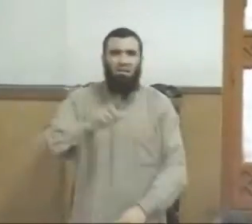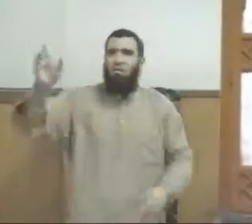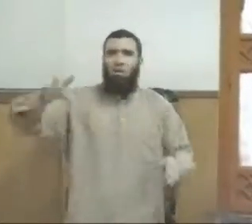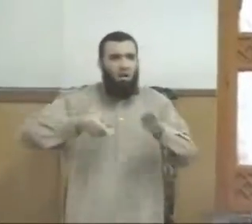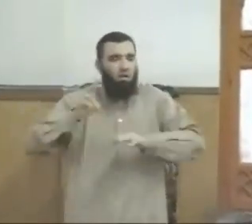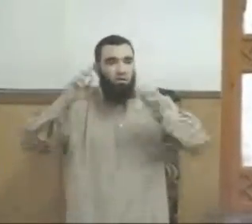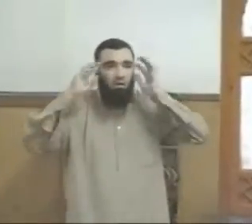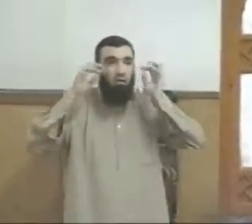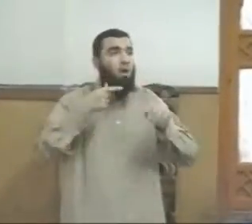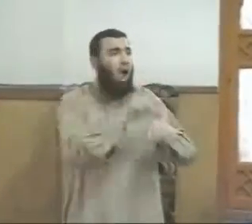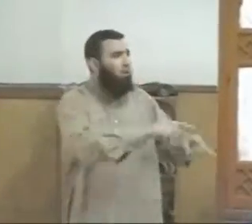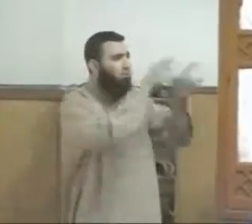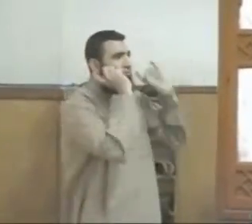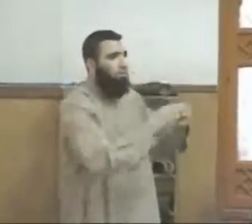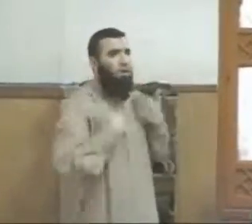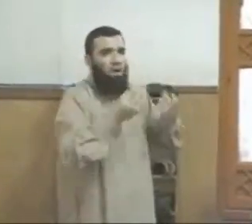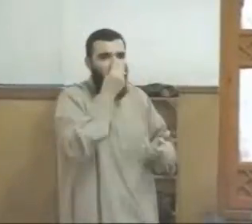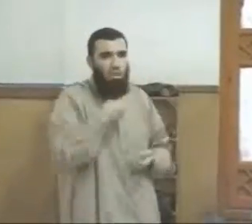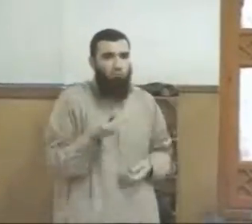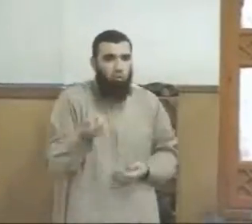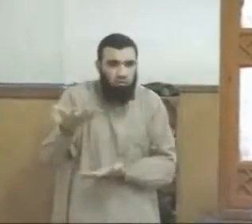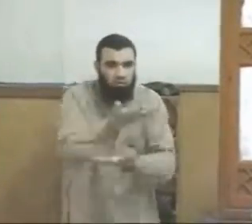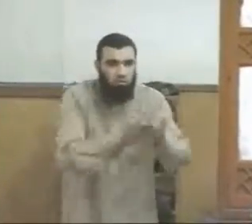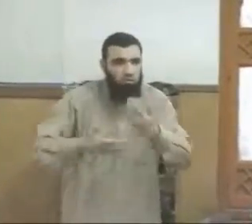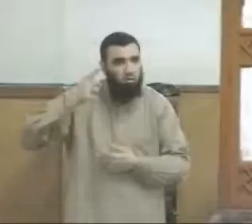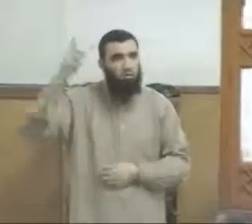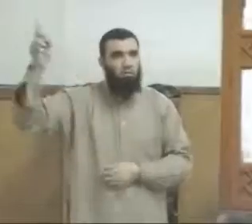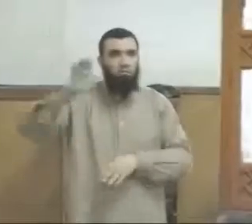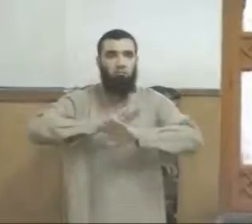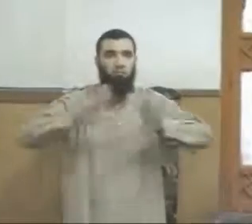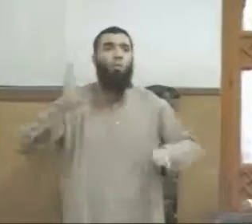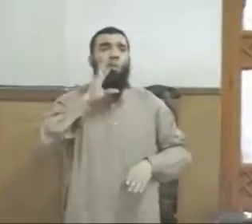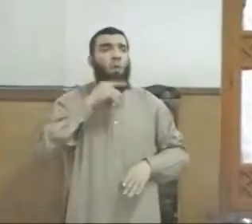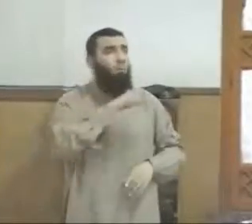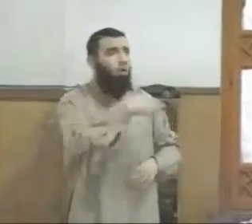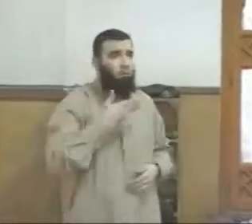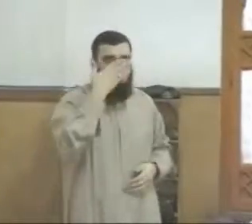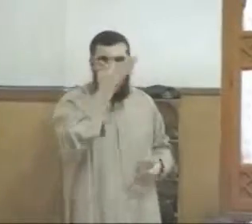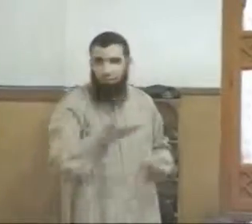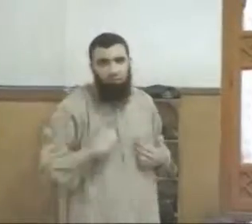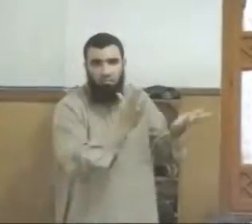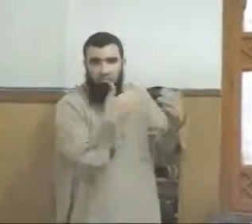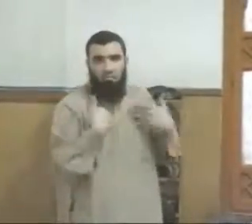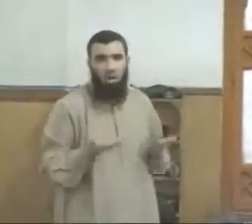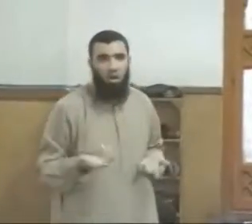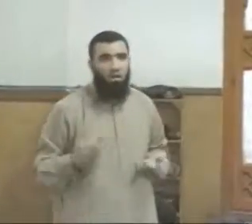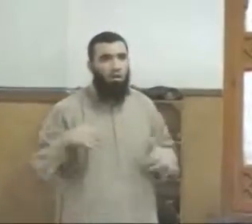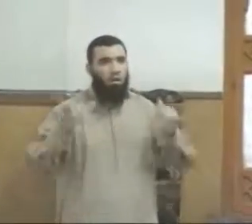الأهل والعيال. لا يعترف بأمه وأبيه، ولا بأخته